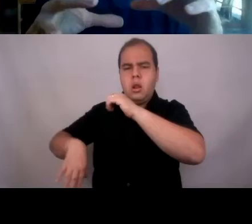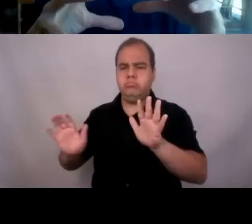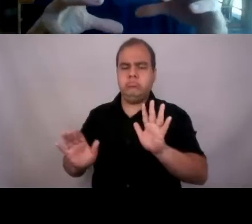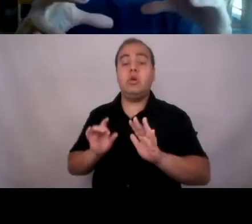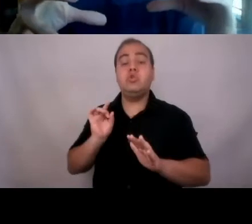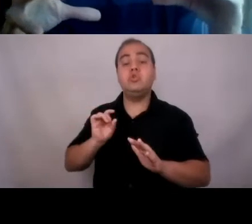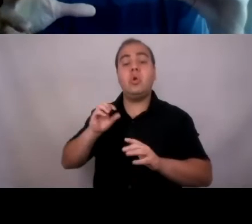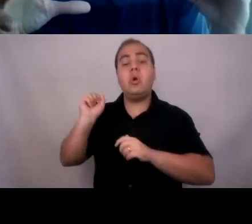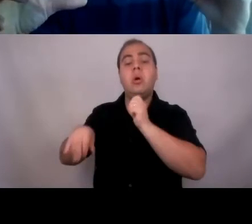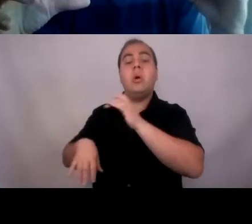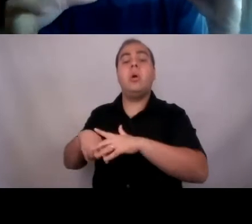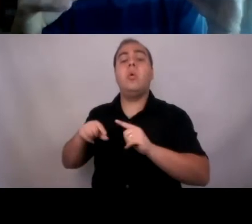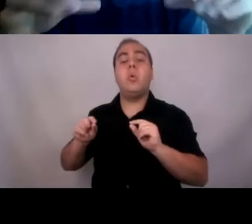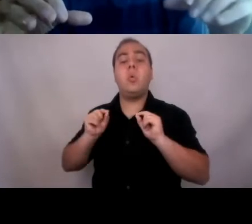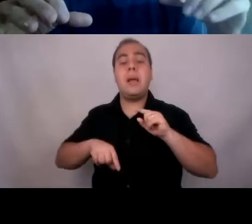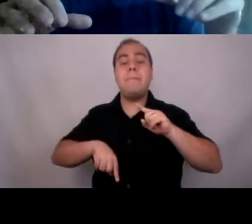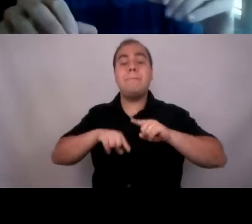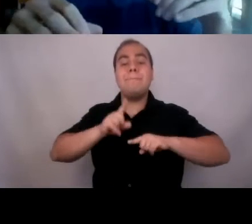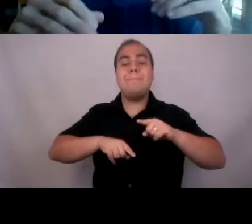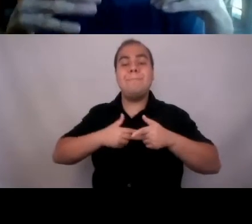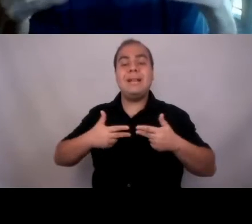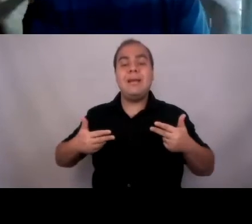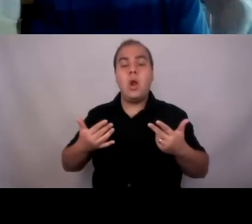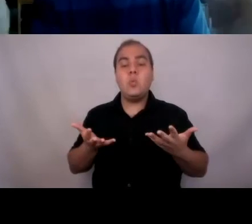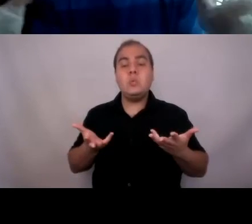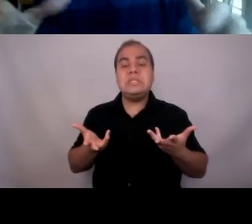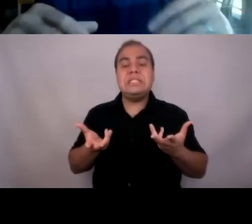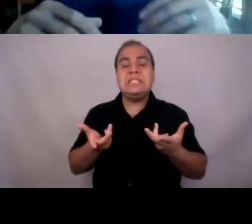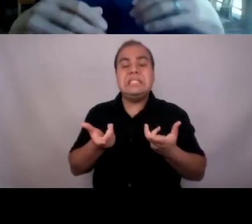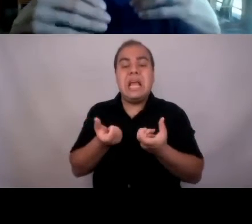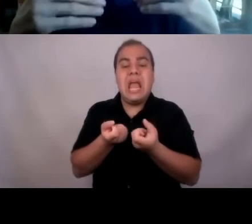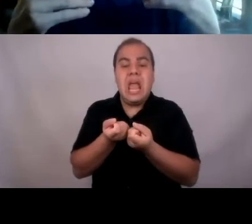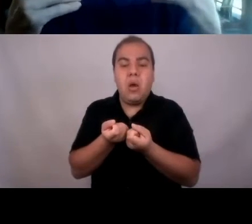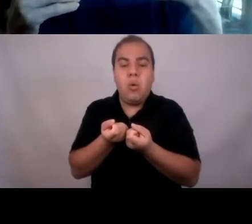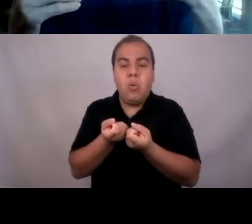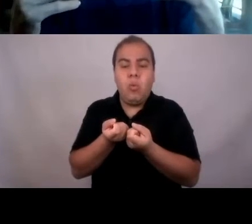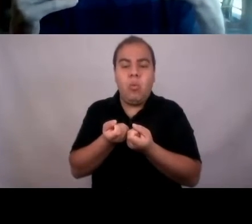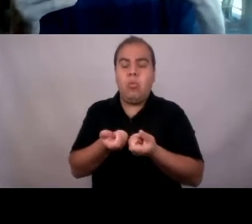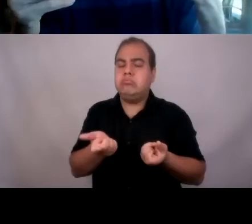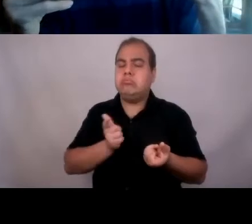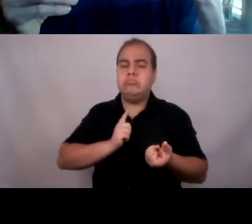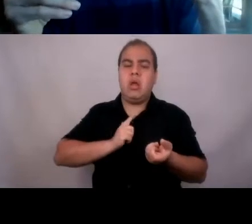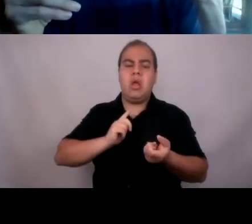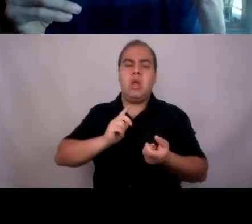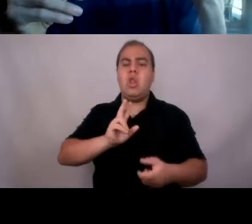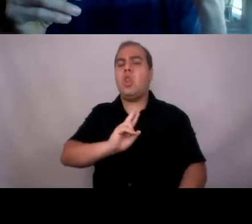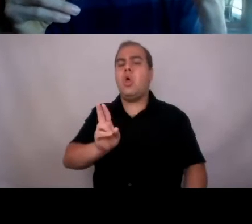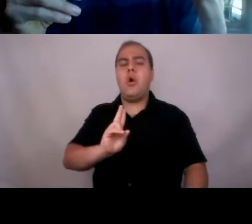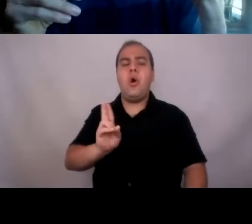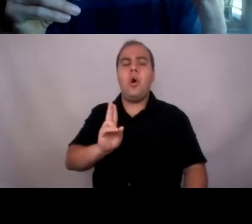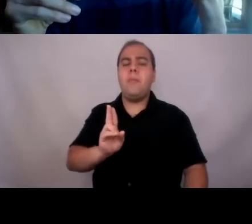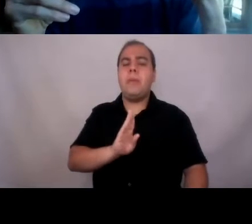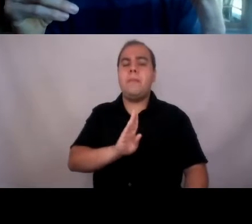camada de material seco, né, que muita gente chama de mulch ou de matéria